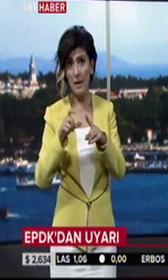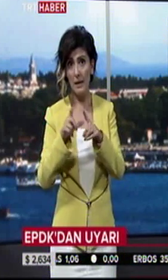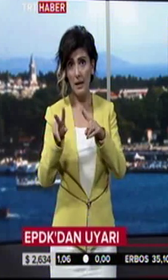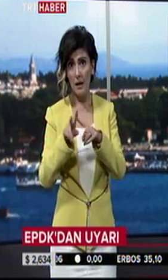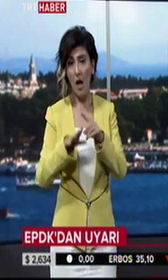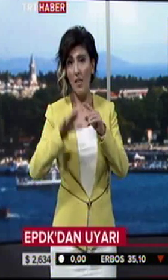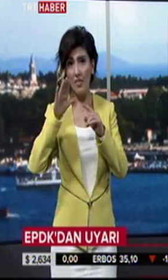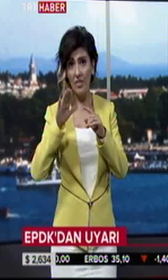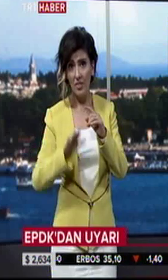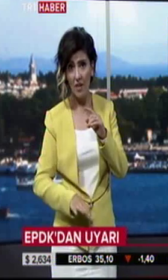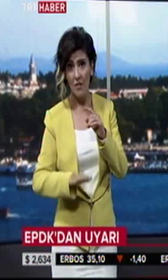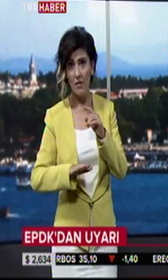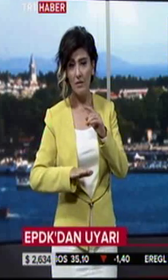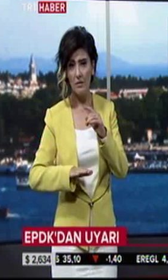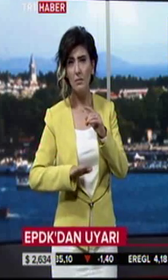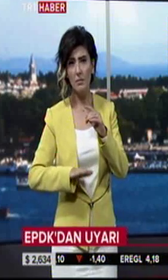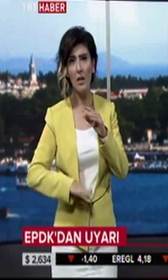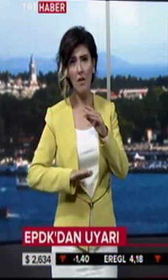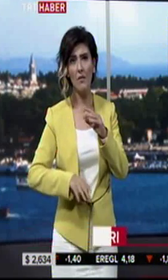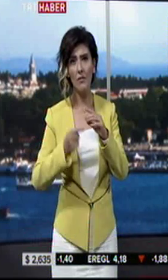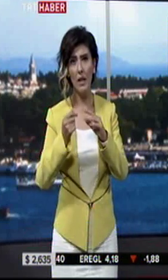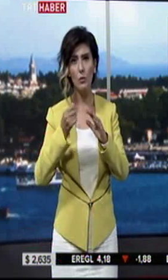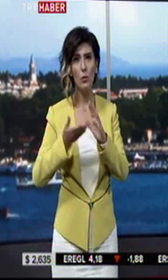tavan fiyat uygulama yetkisi bulunuyor.